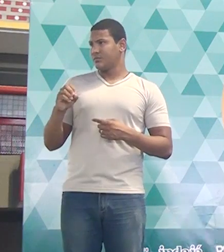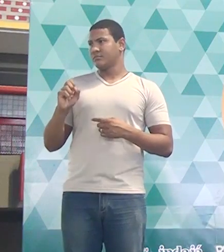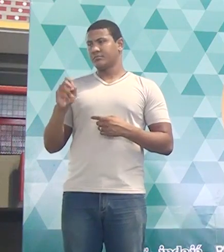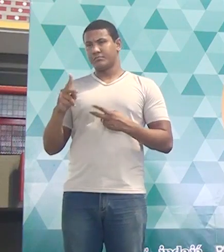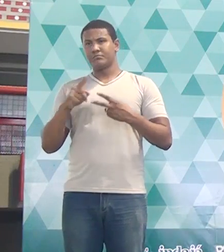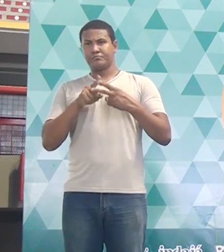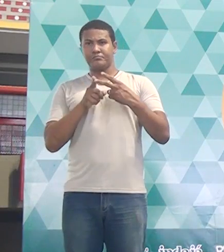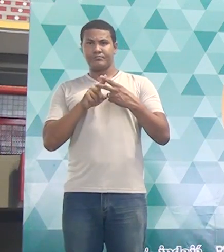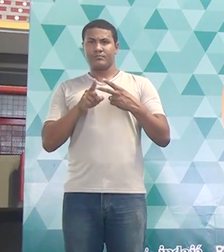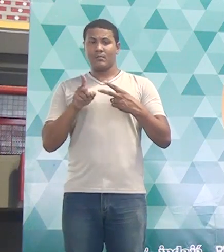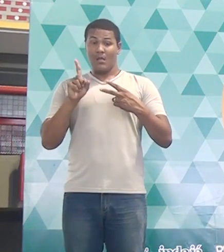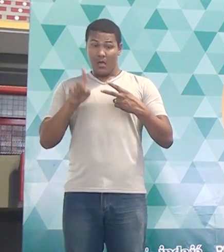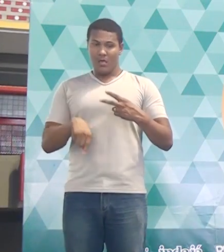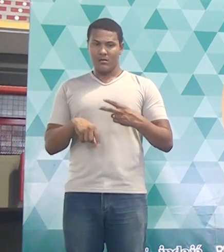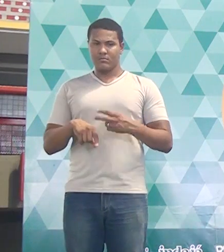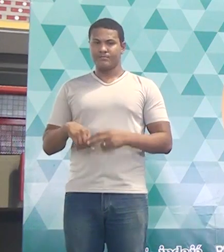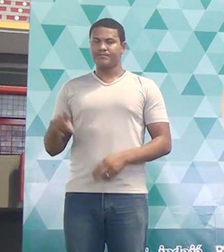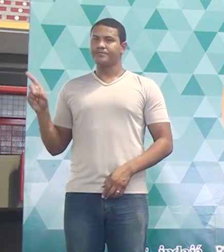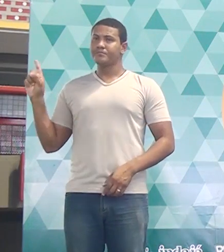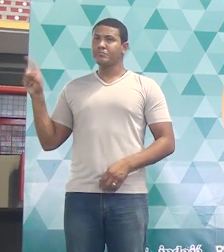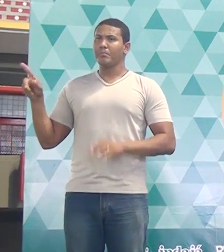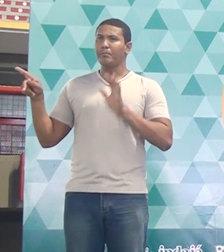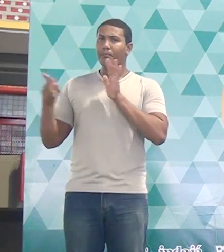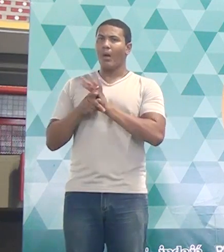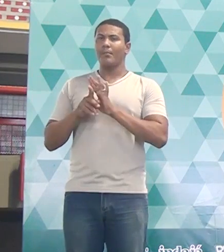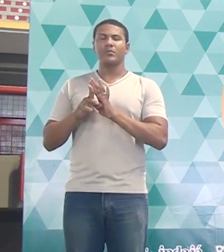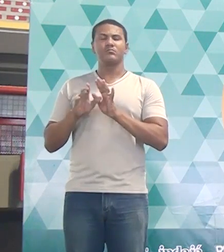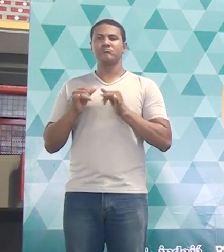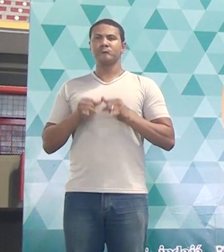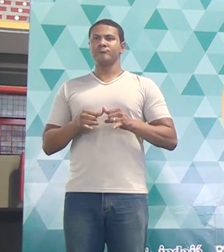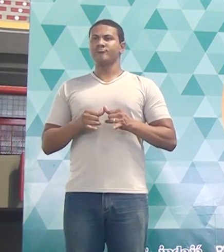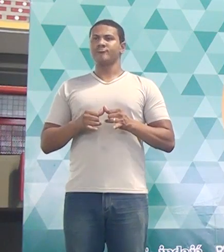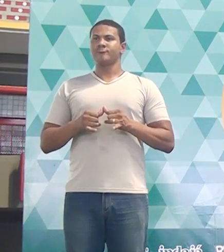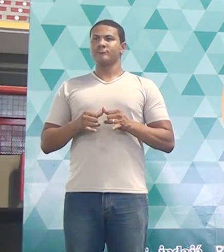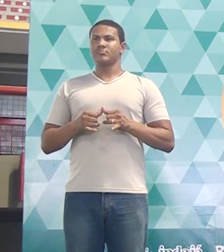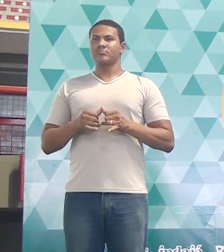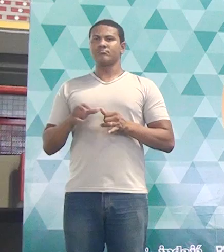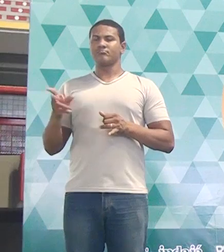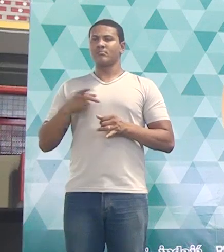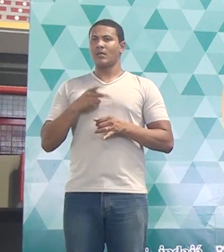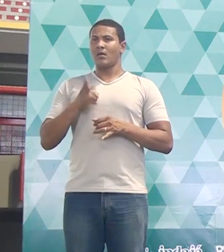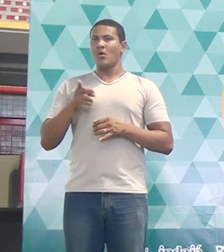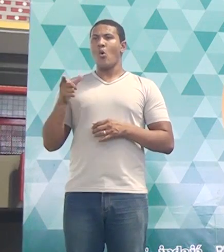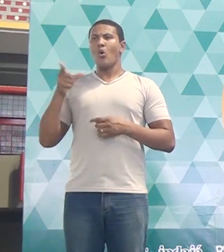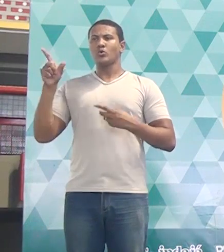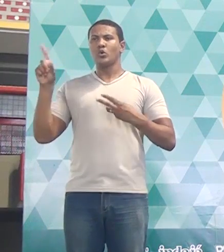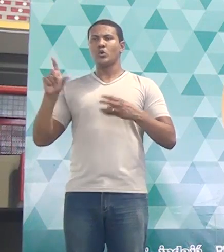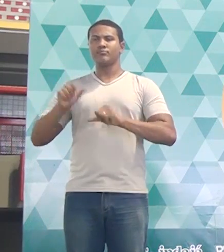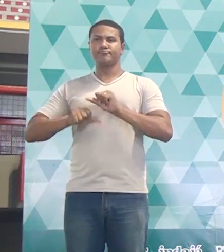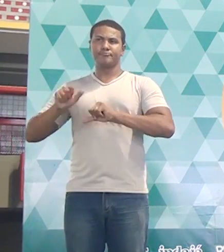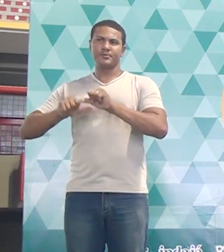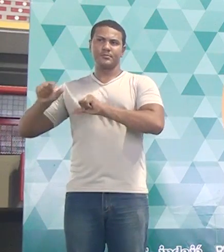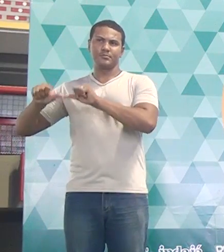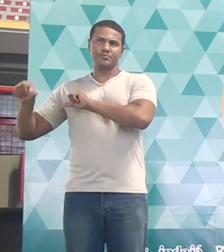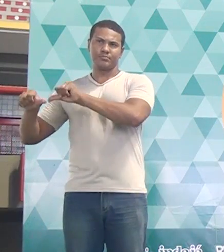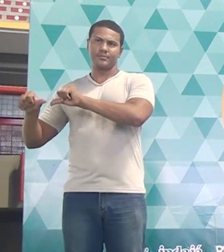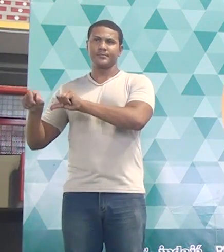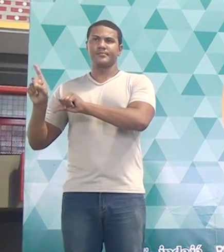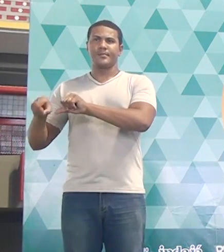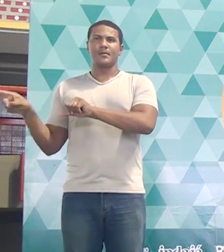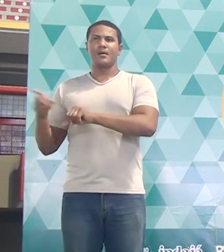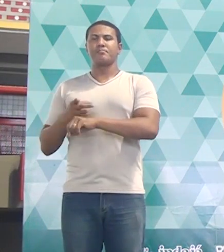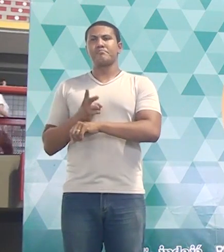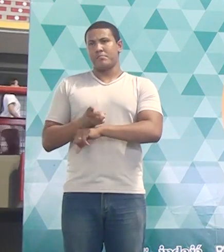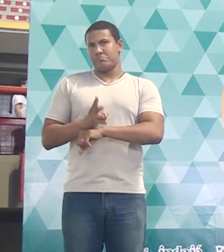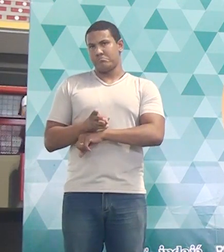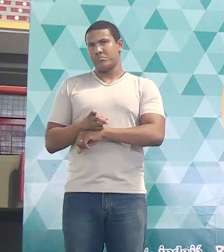são os únicos ácidos fixos. Todos os demais são voláteis. Eu citei aqui, eu coloquei alguns